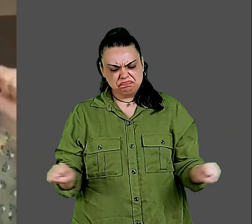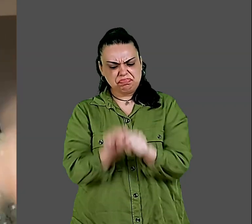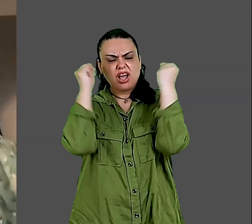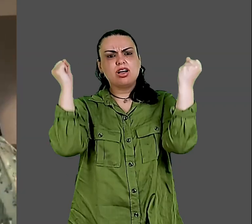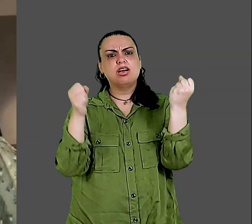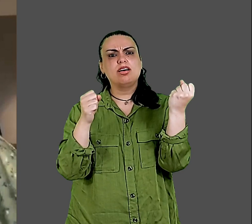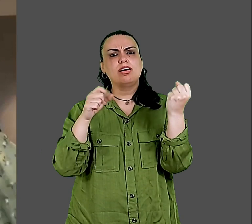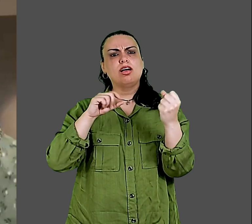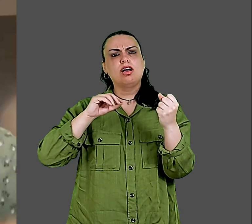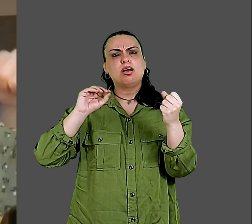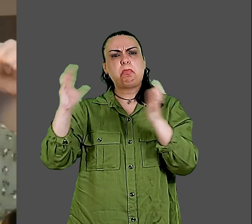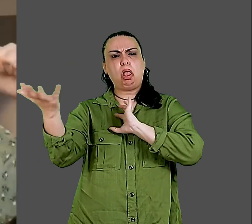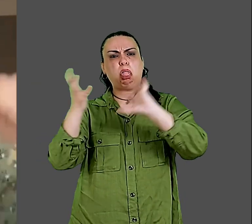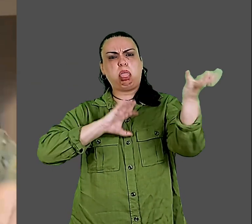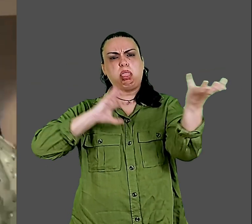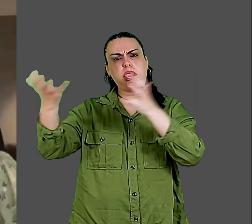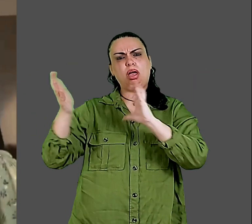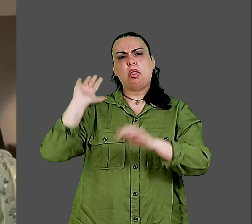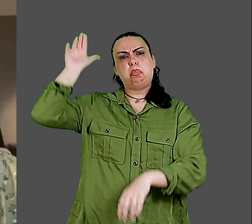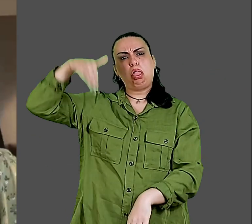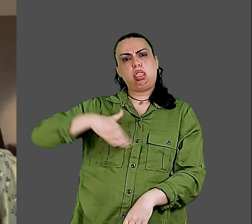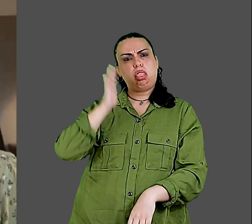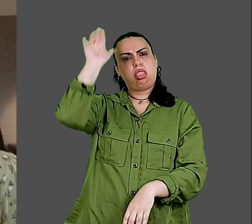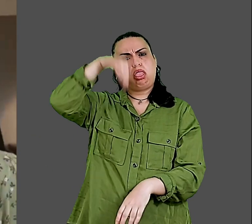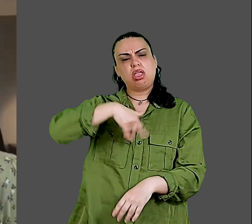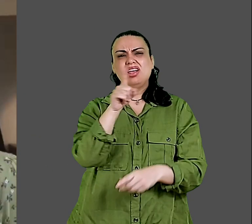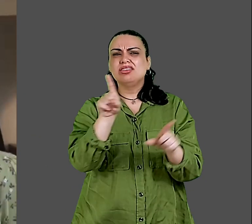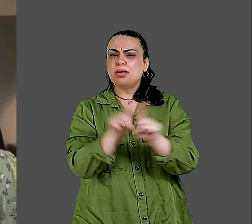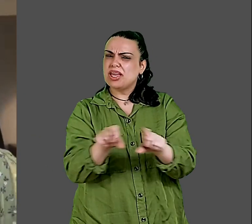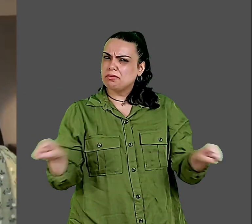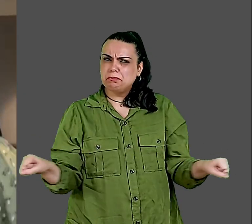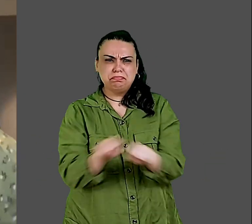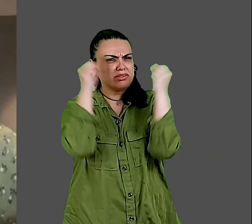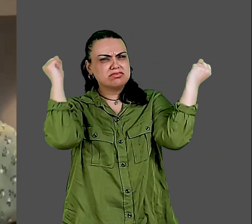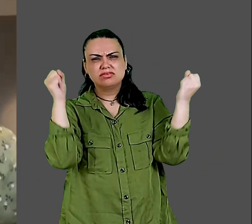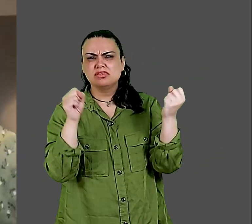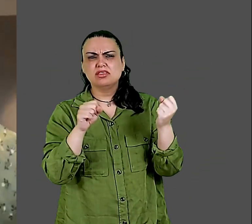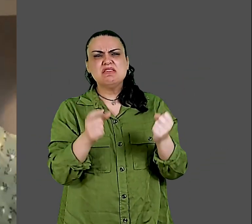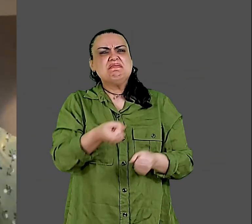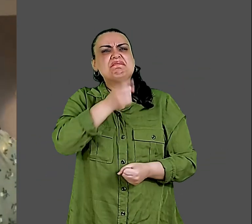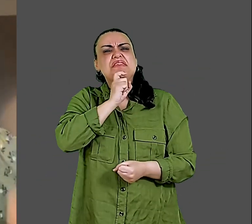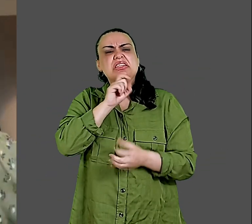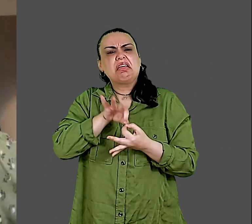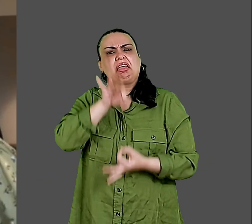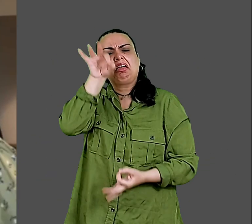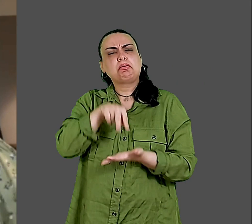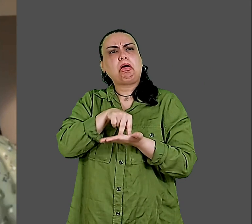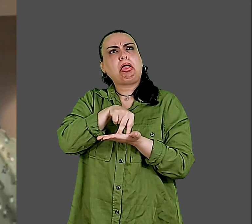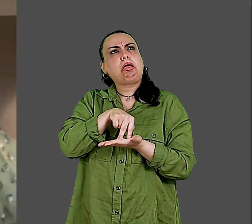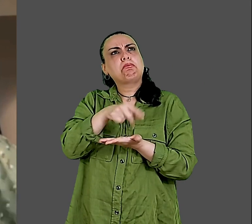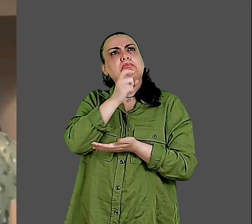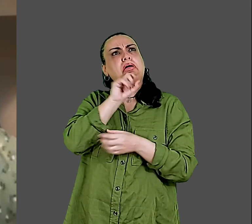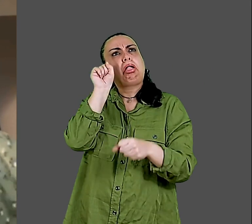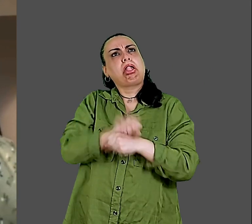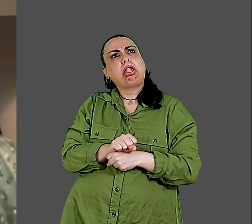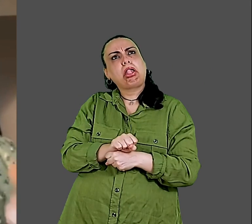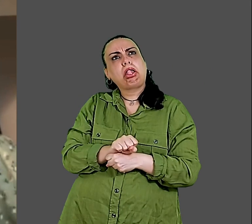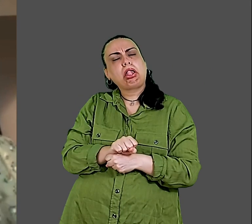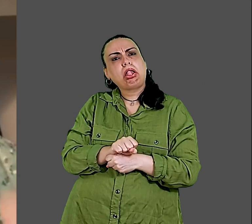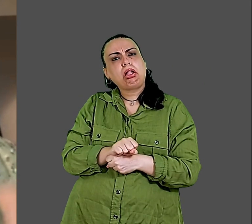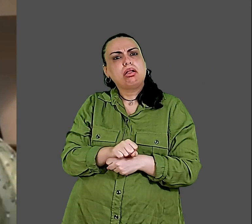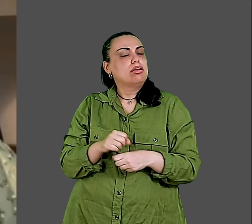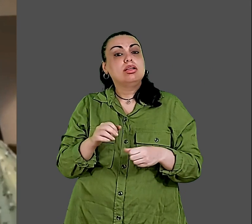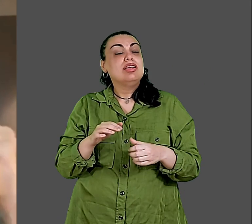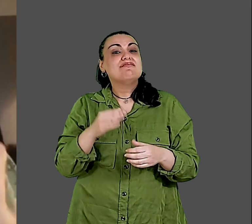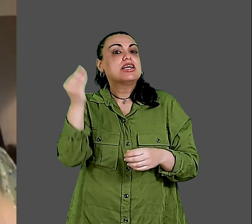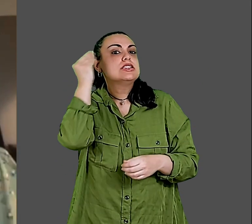da procrastinação. Você vai romper com a paralisia espiritual no nome de Jesus e vai começar a provar. Vai começar a provar dentro